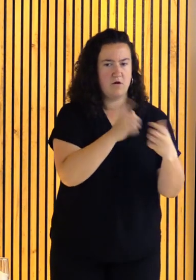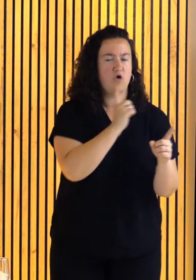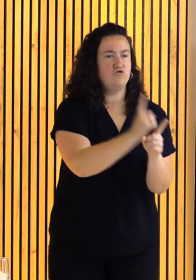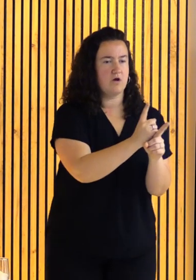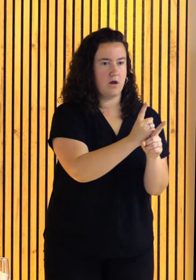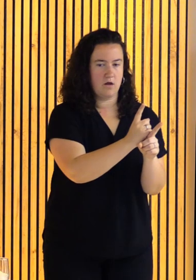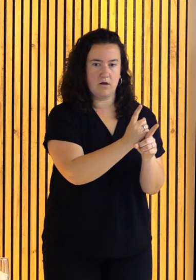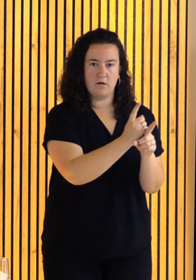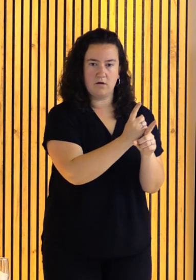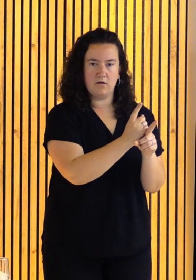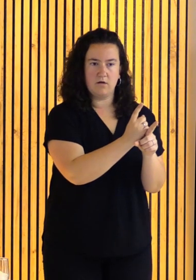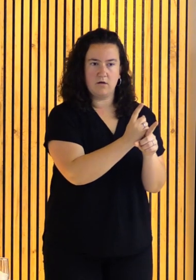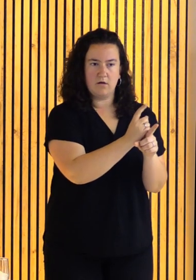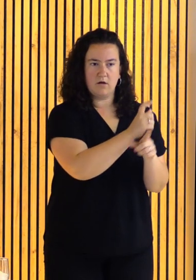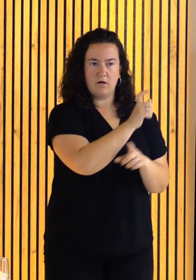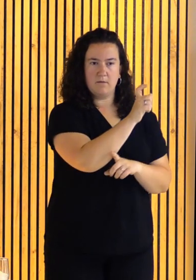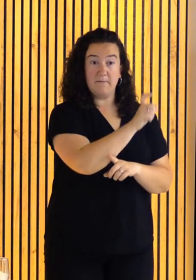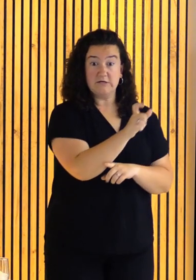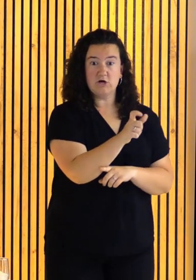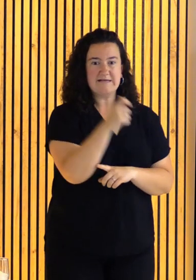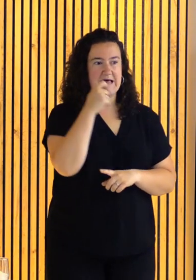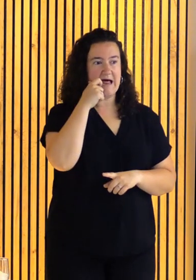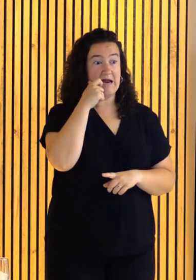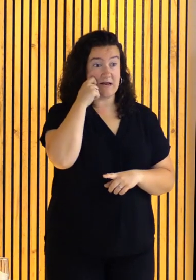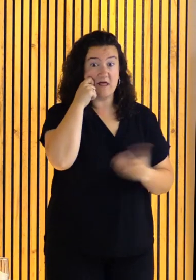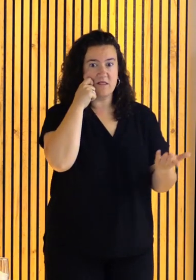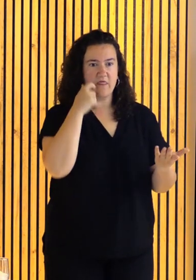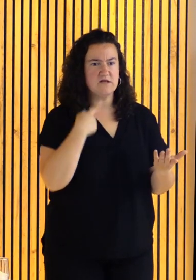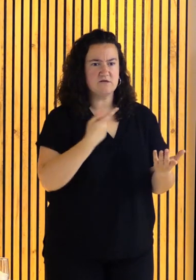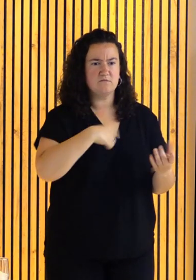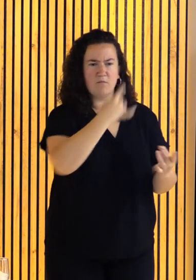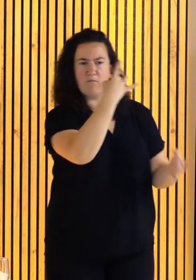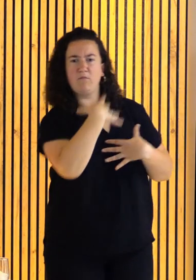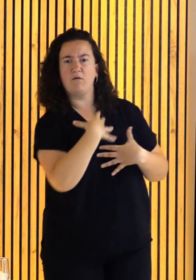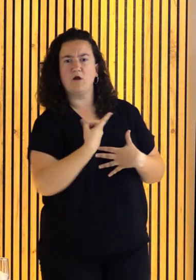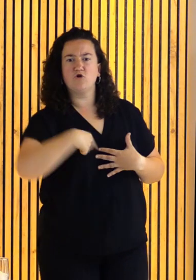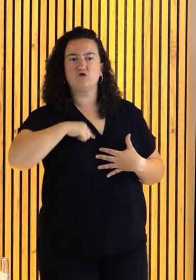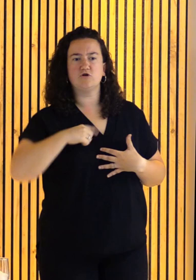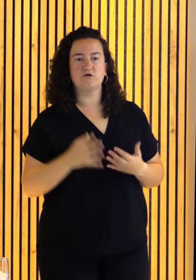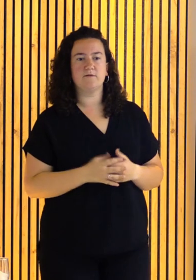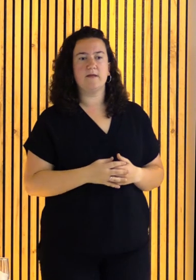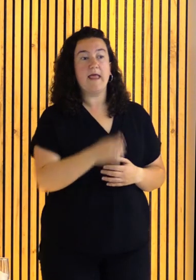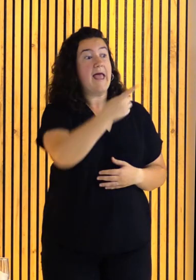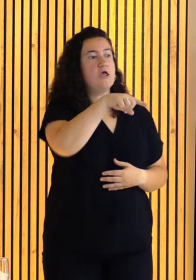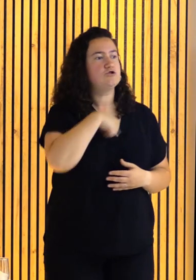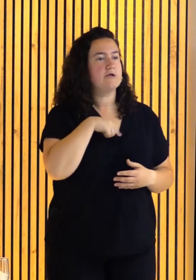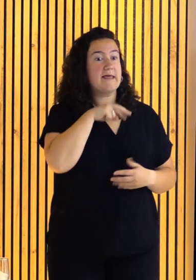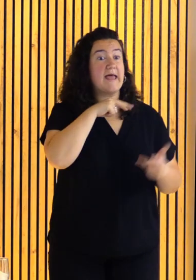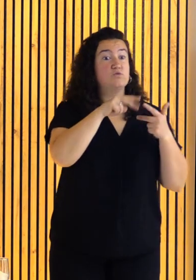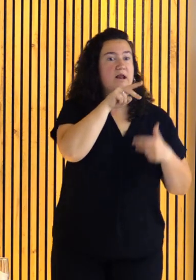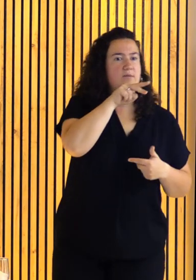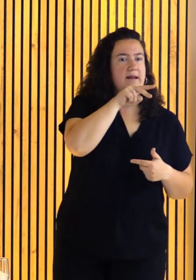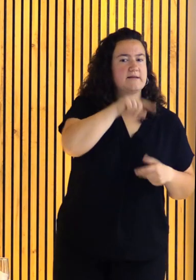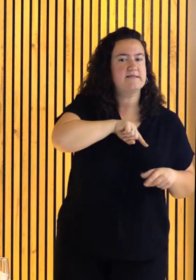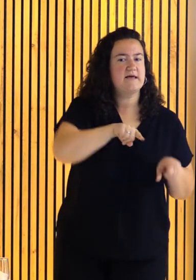aurpegiratzen ziguten asko, jende arrezalizatuak, ba, euskera hitz egitean intruso bezala sentitzen zirela, ez? Osea,